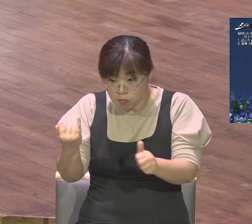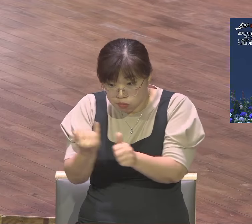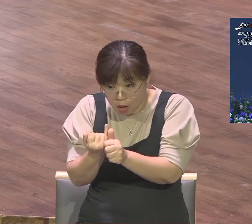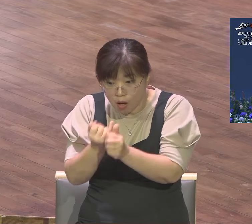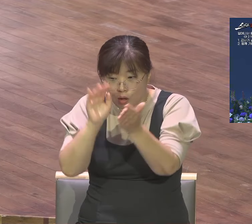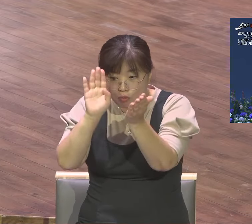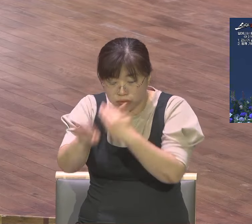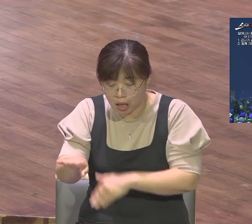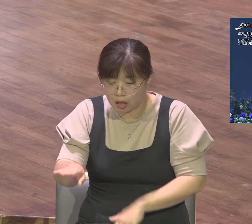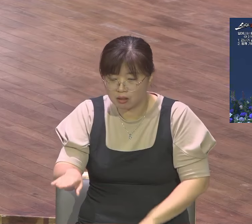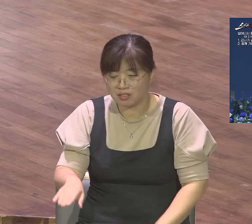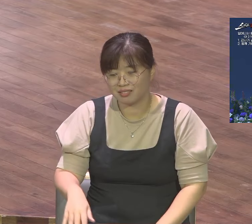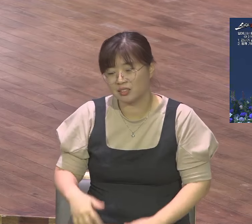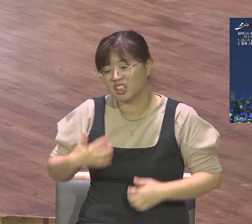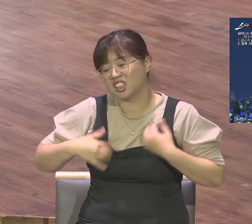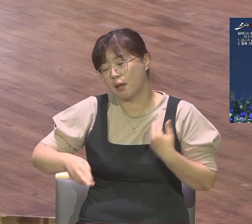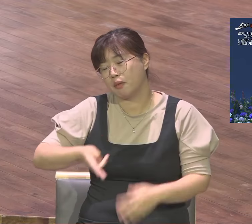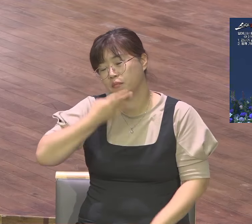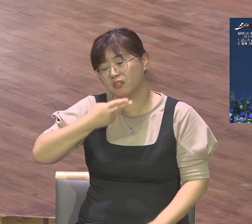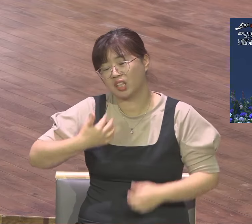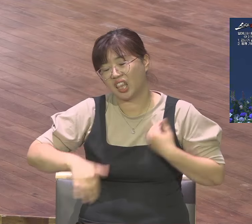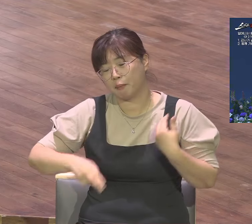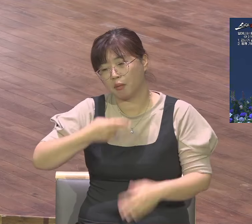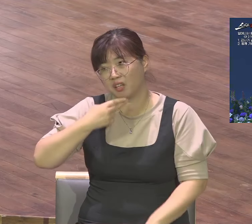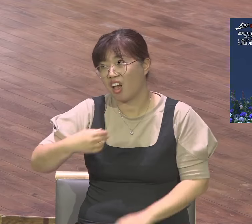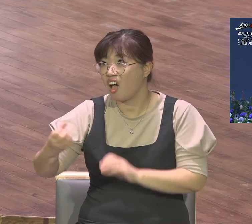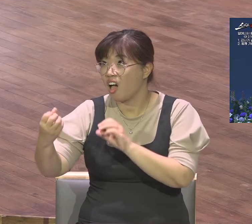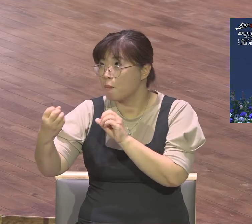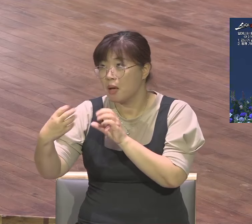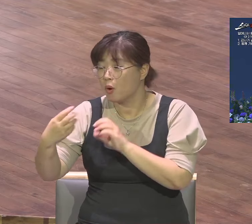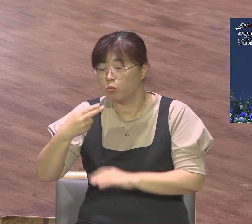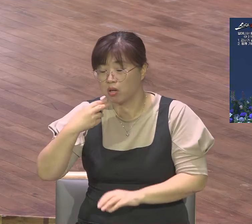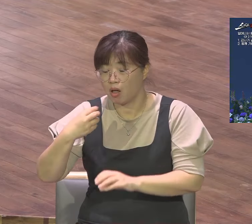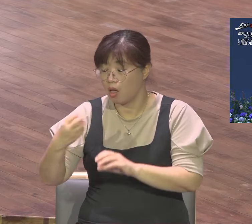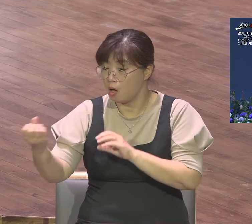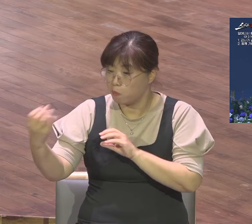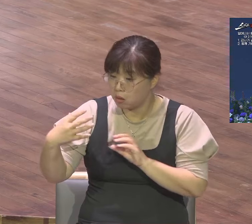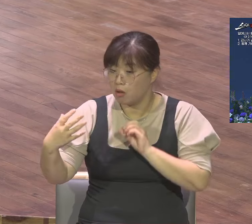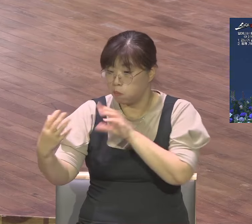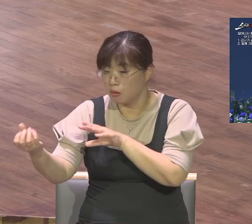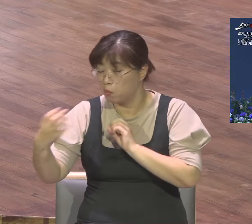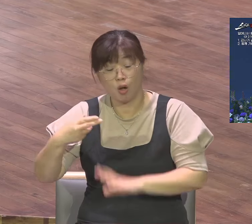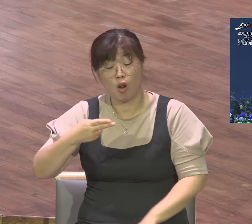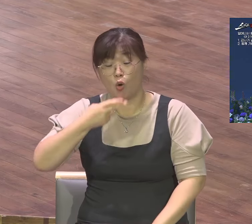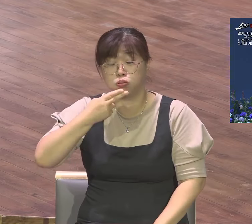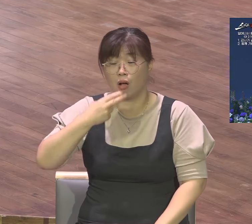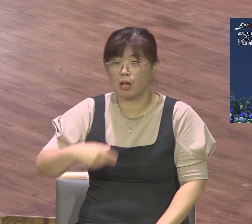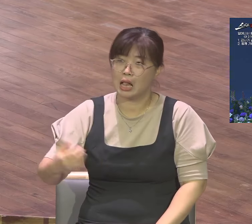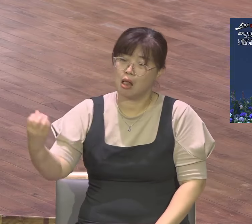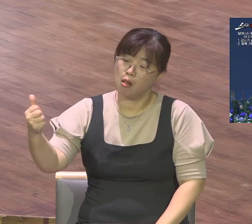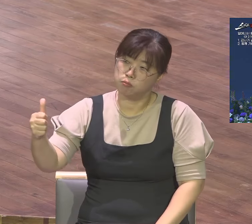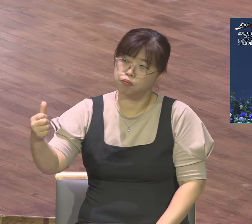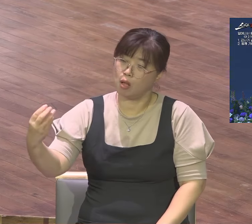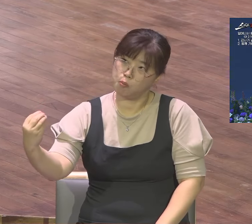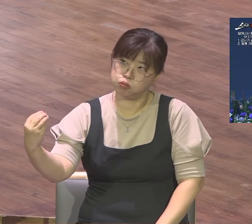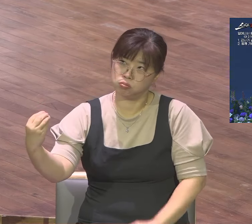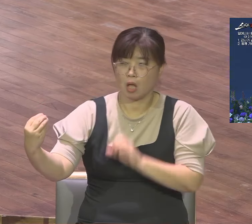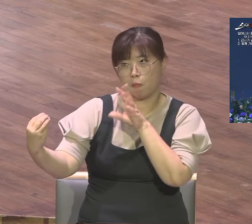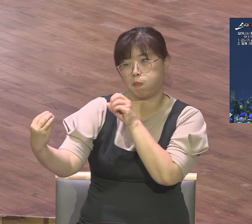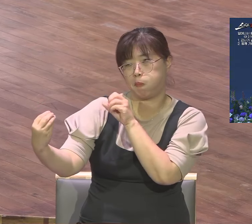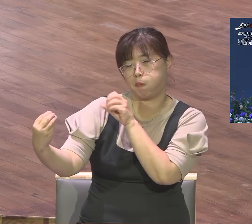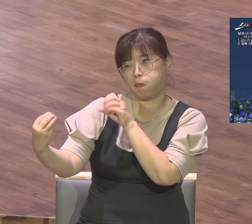해요. 집안이 그래. 집안이. 소위 말해서 쓸데없는 말 안 하는데 쓸데없는 말도 해야 돼요.